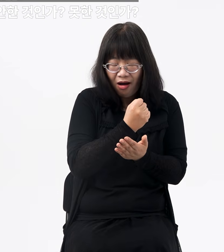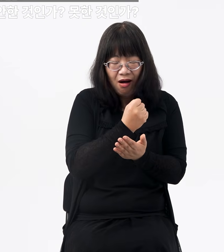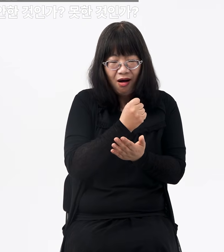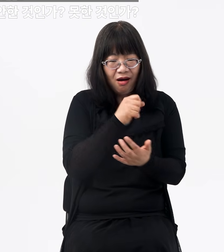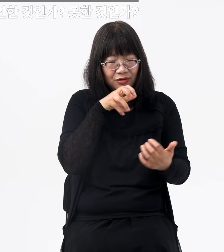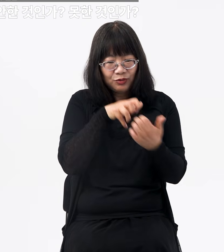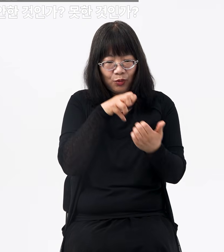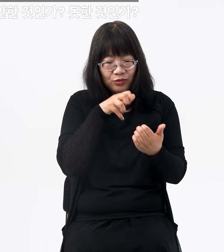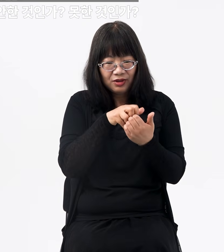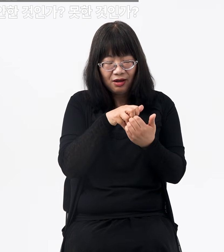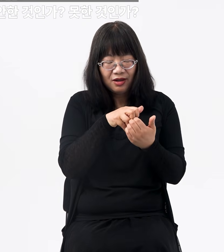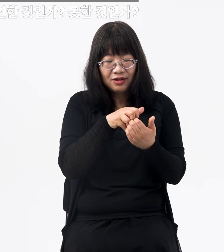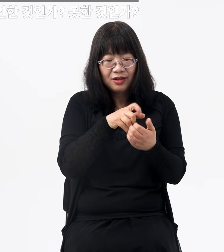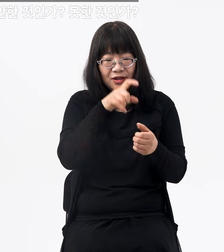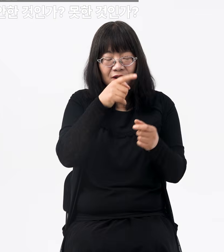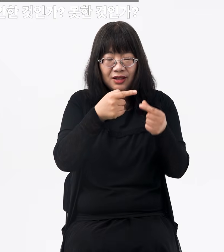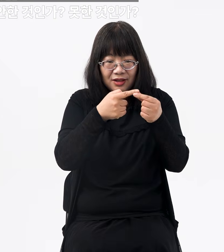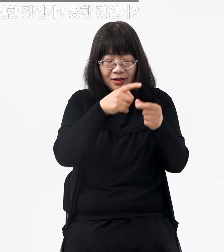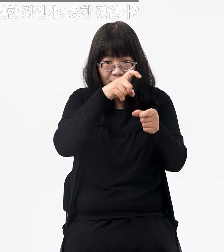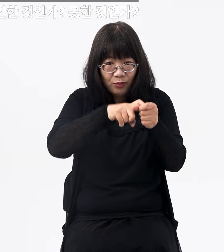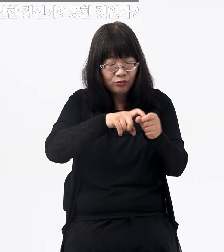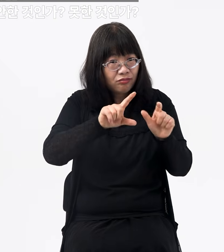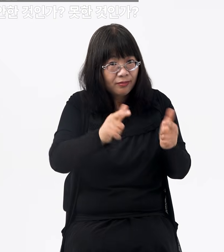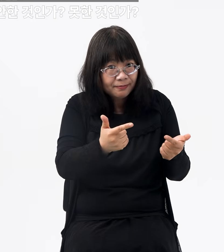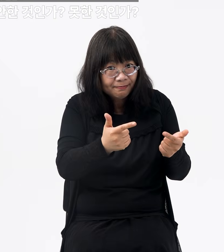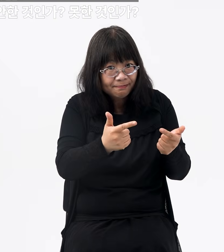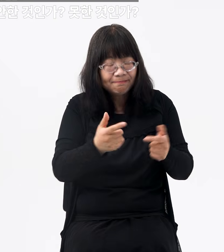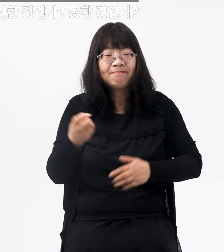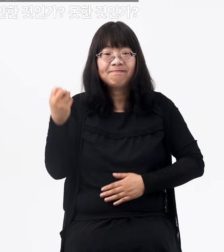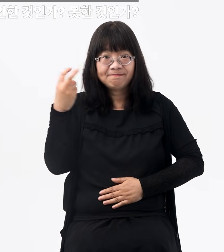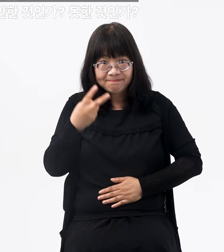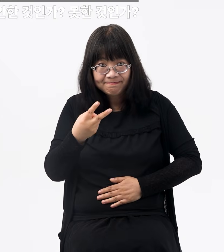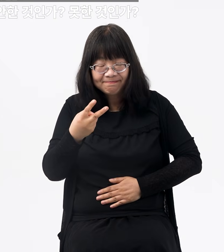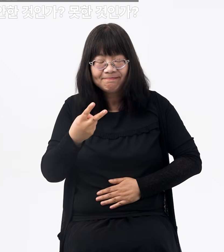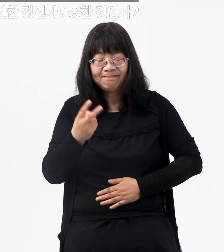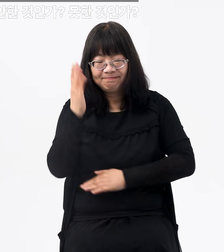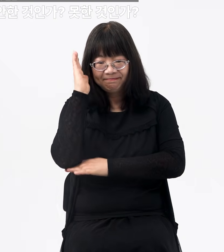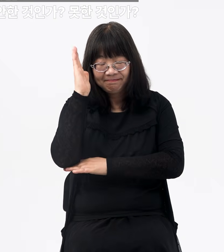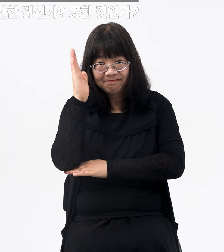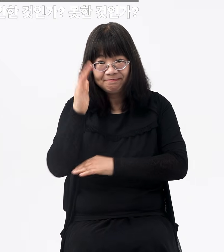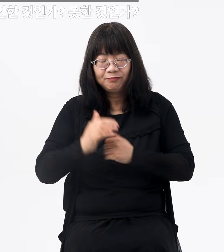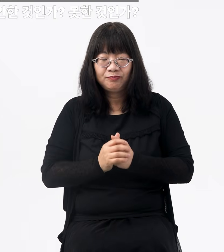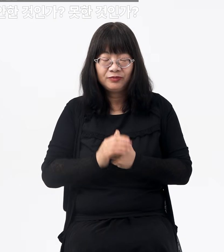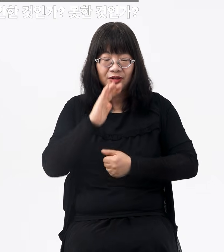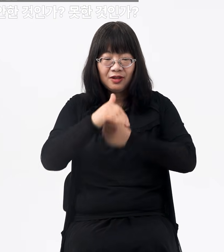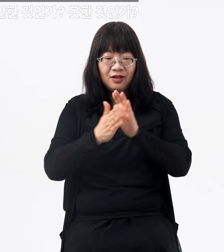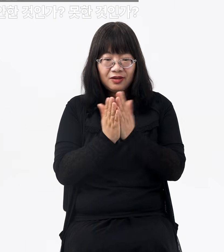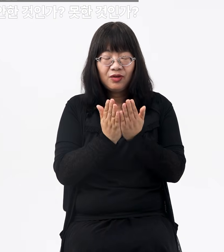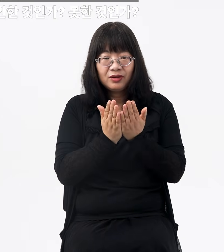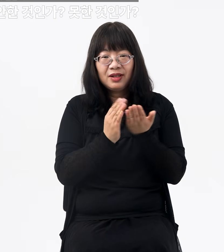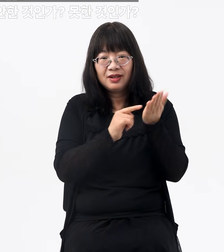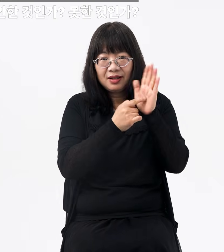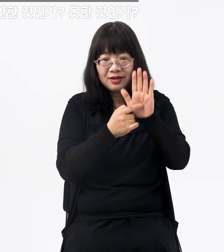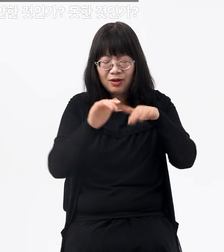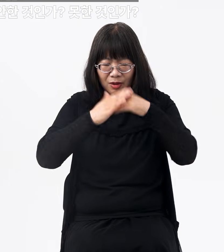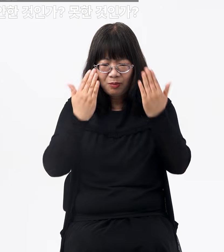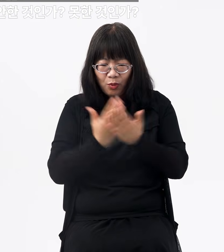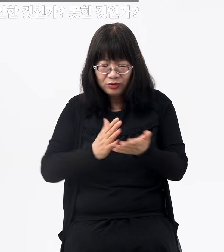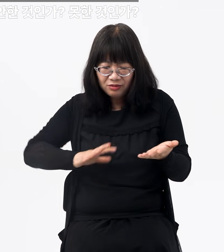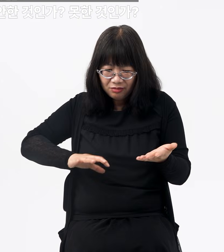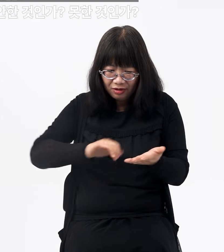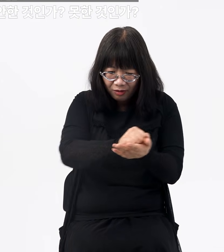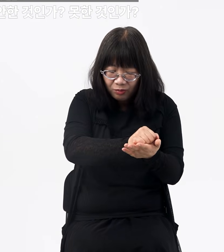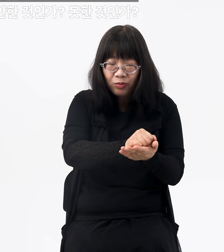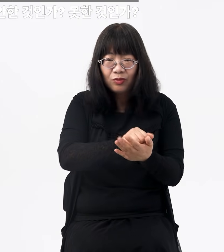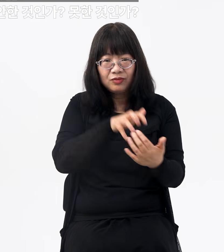싸움이 아닙니다. 믿습니까? 다시 한번, 성경에 등장하는 모든 전쟁과 정복의